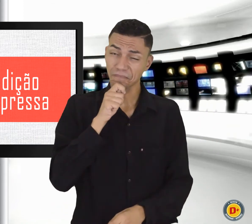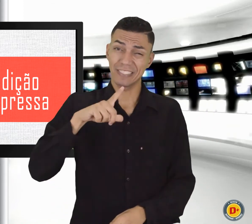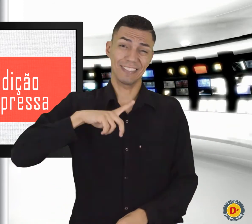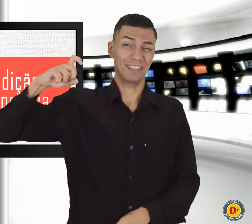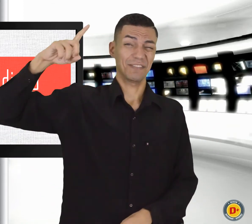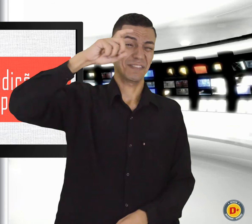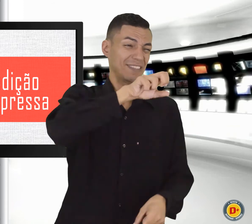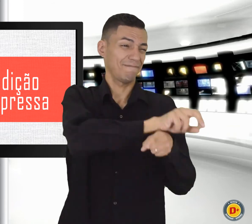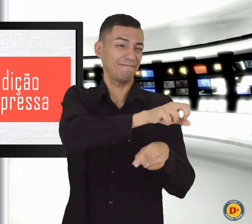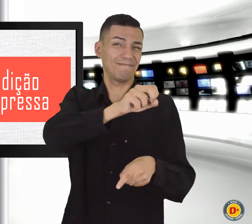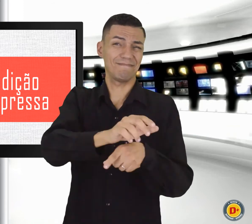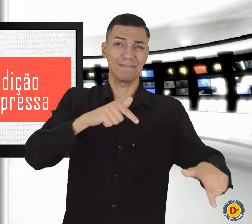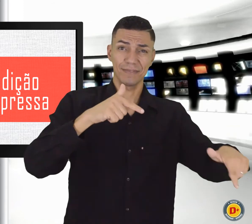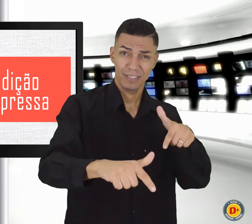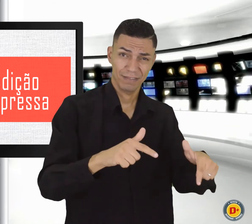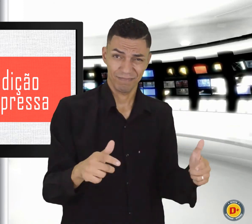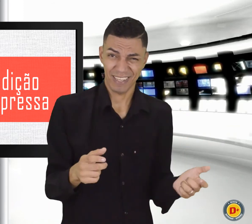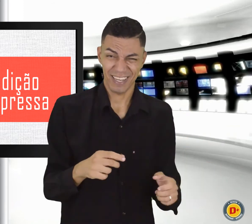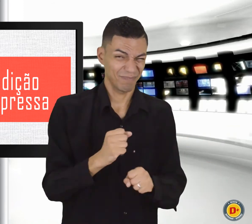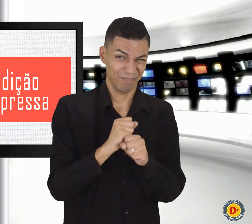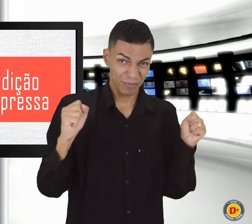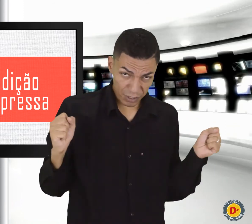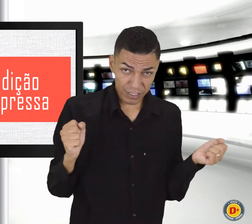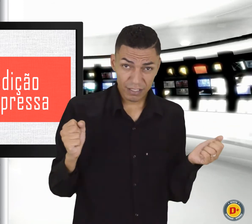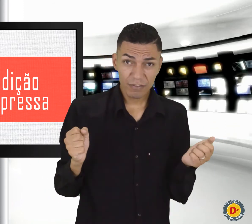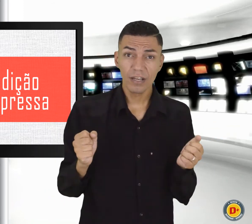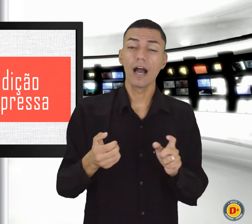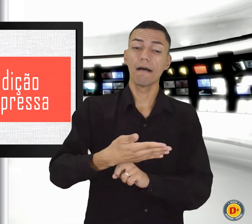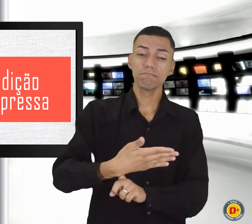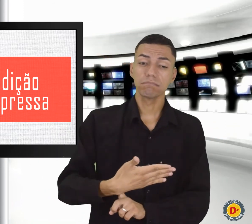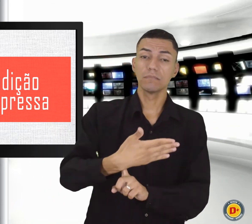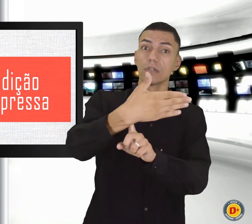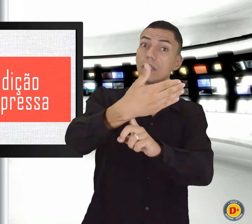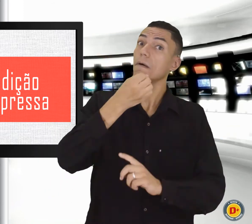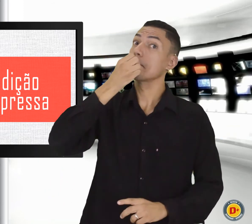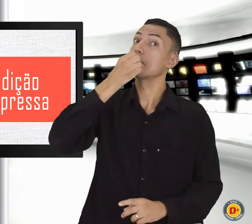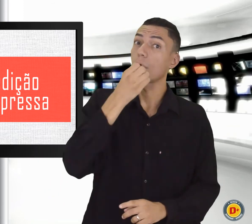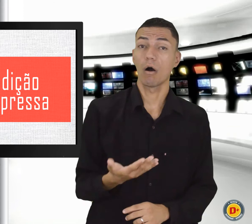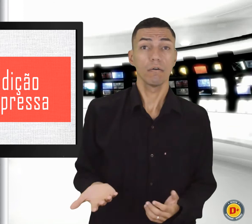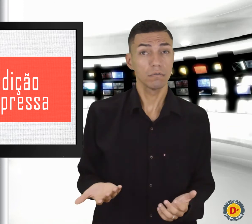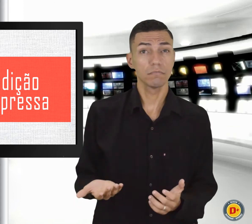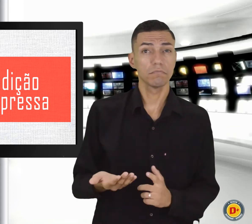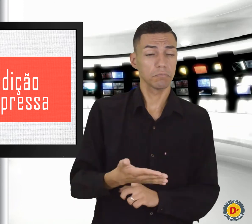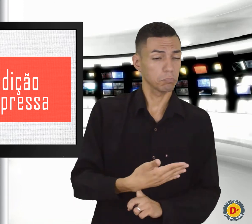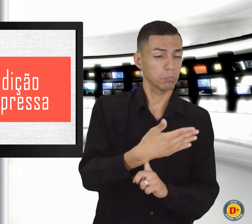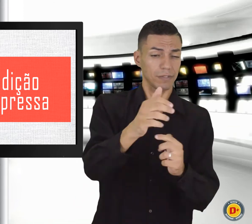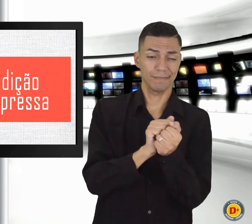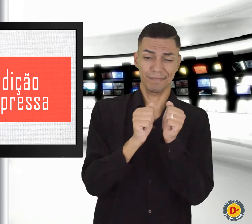tecnologia assistiva e as tecnologias da informação e comunicação muitas vezes viabilizam